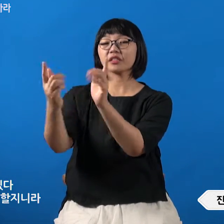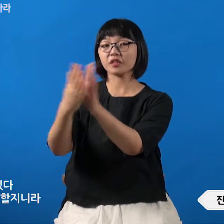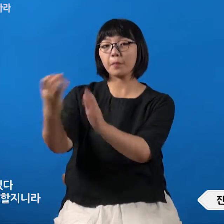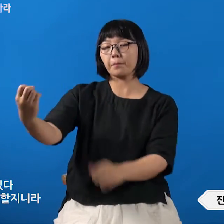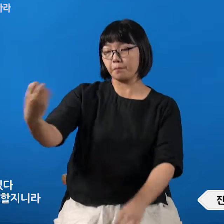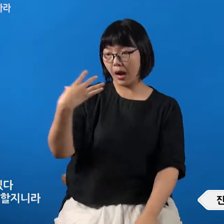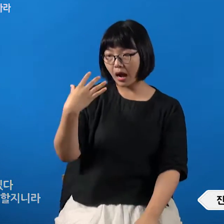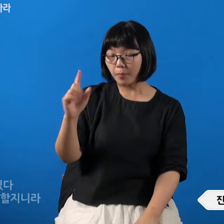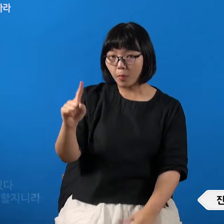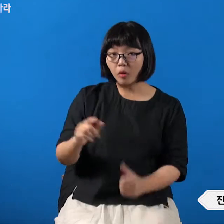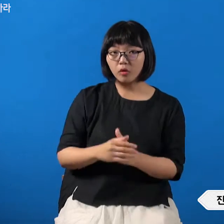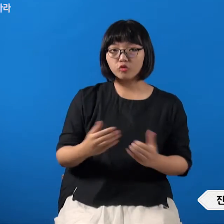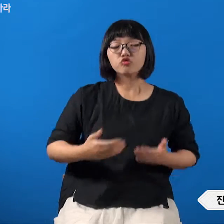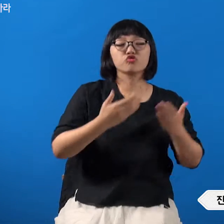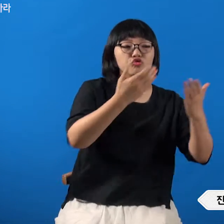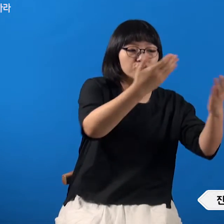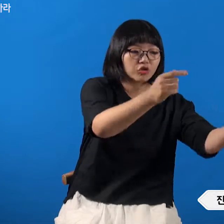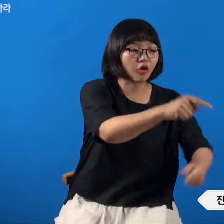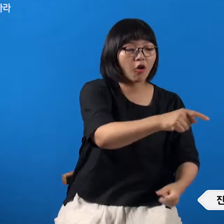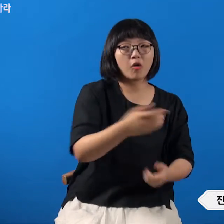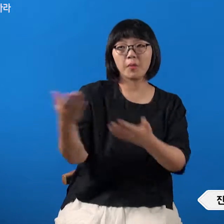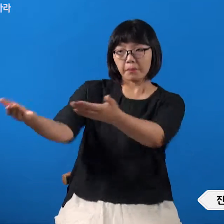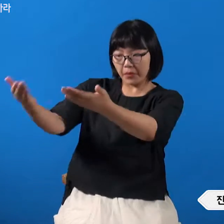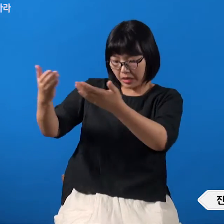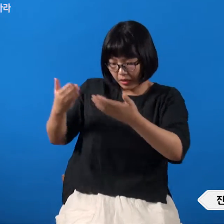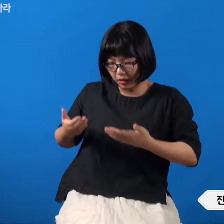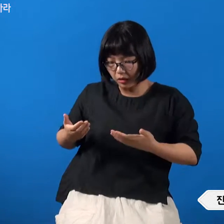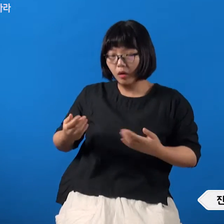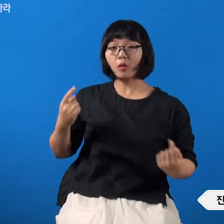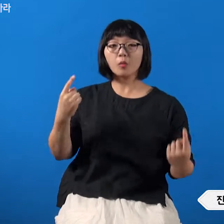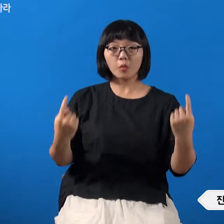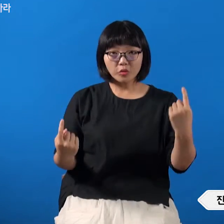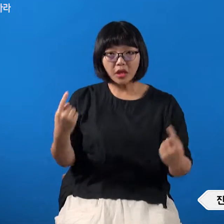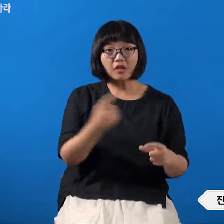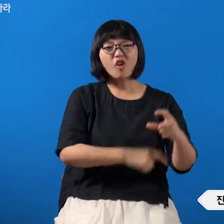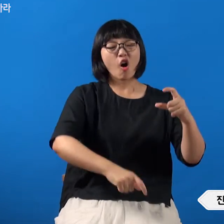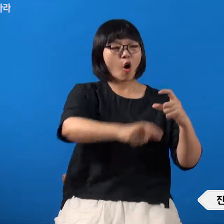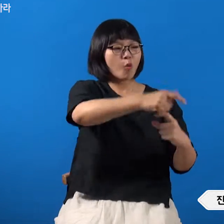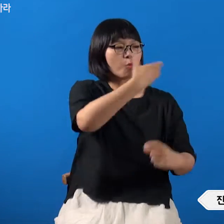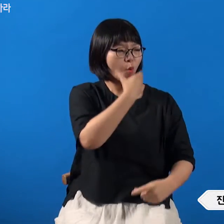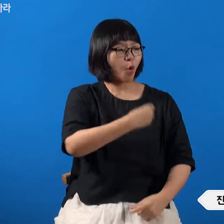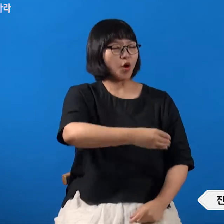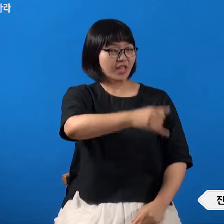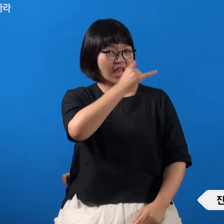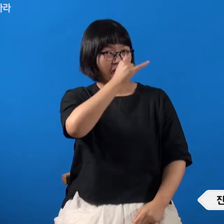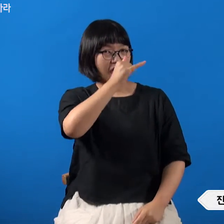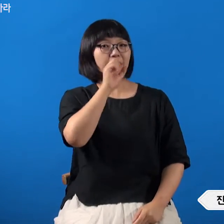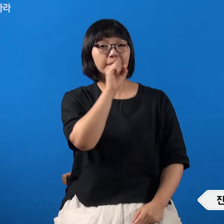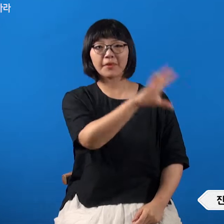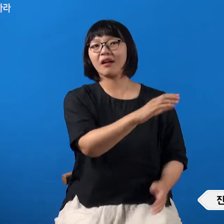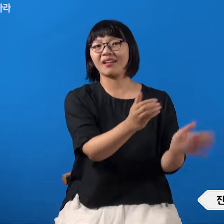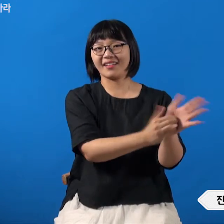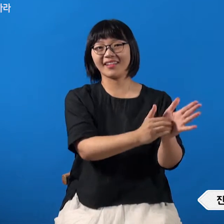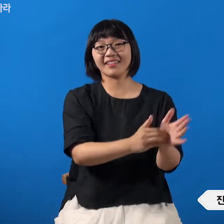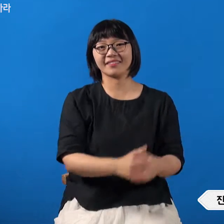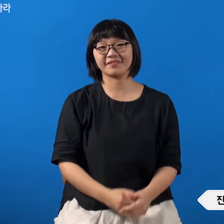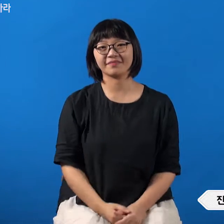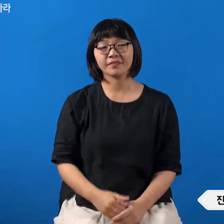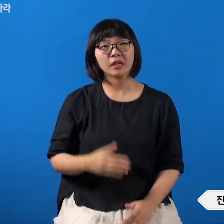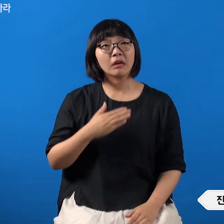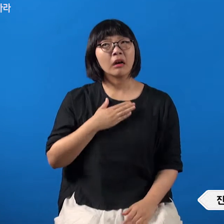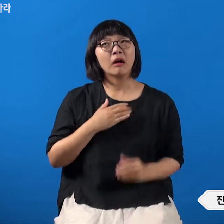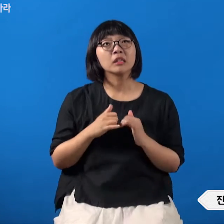주는 것이 받는 것보다 더 복이 있다라고 말씀하십니다. 우리는 받는